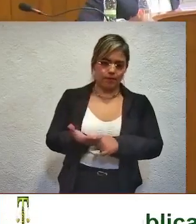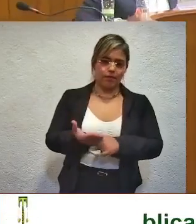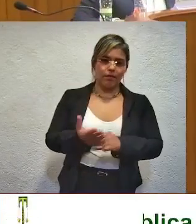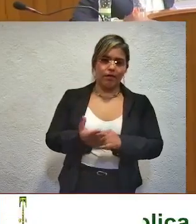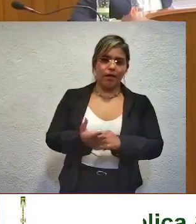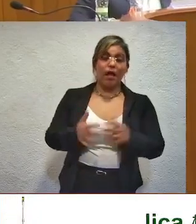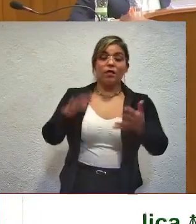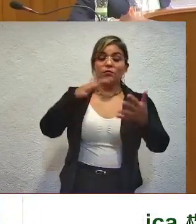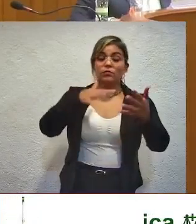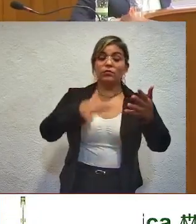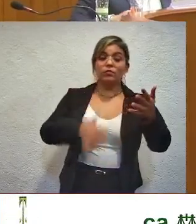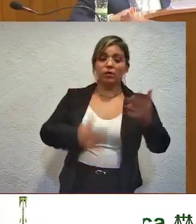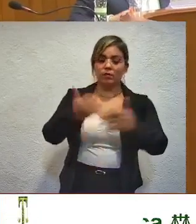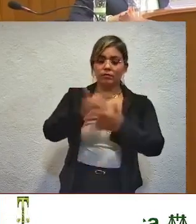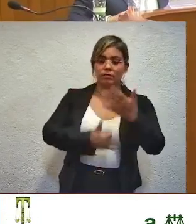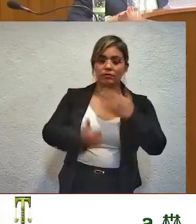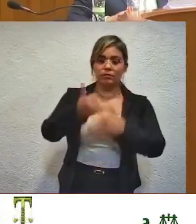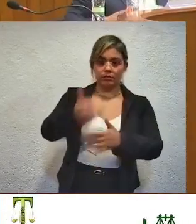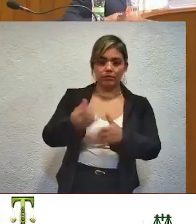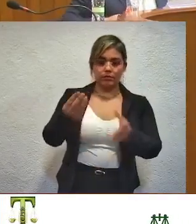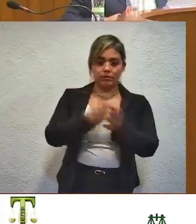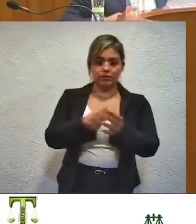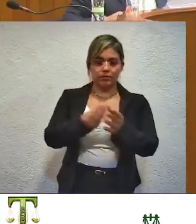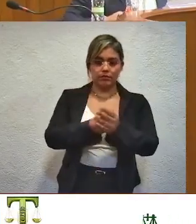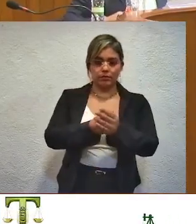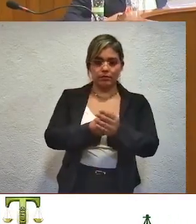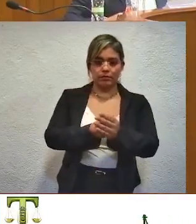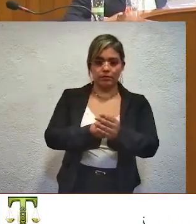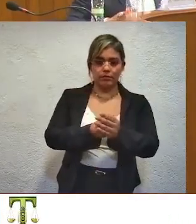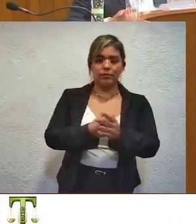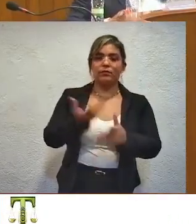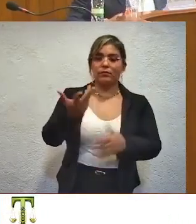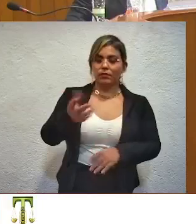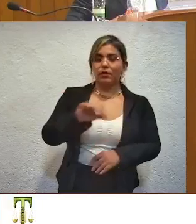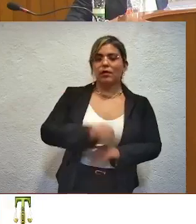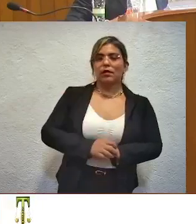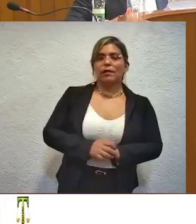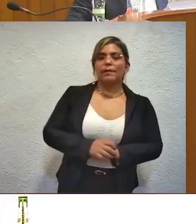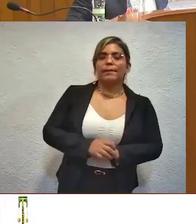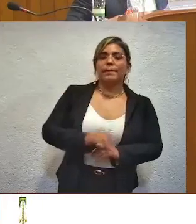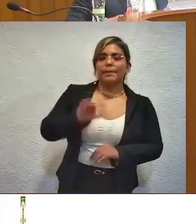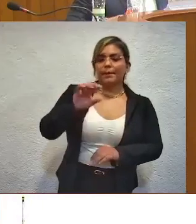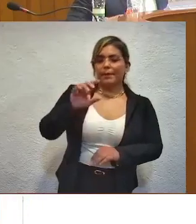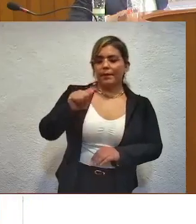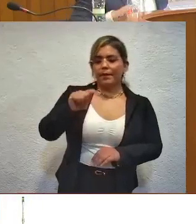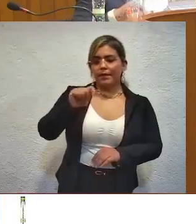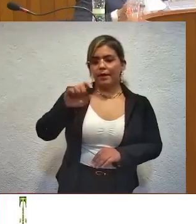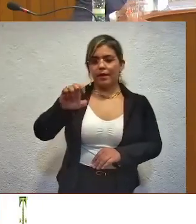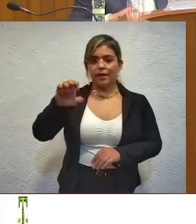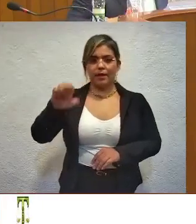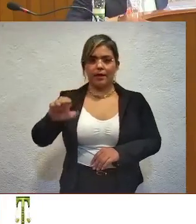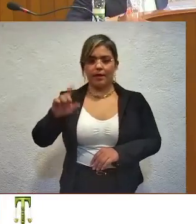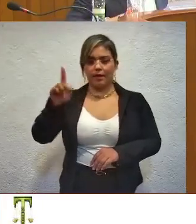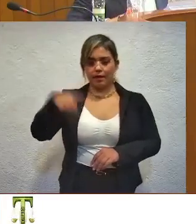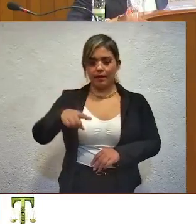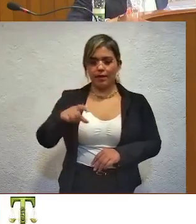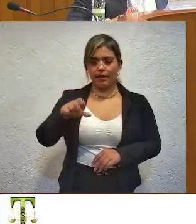dar la cuenta del proyecto relativo al expediente identificado con la clave